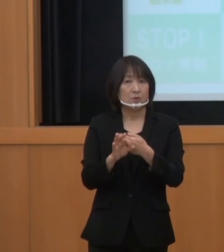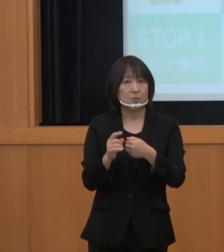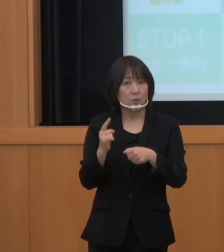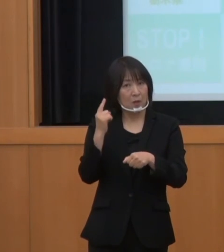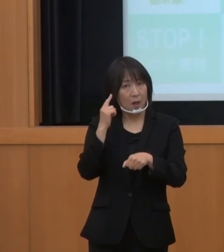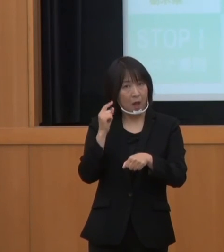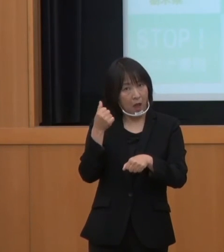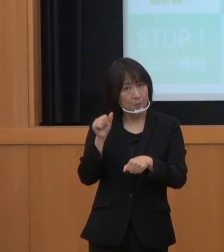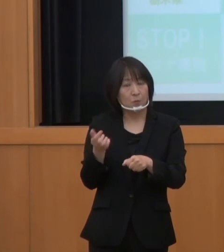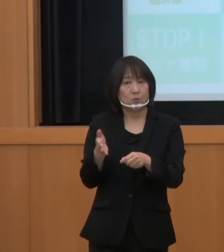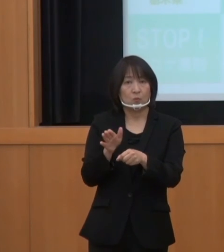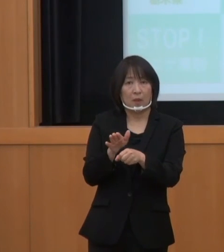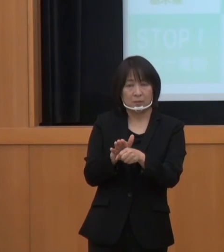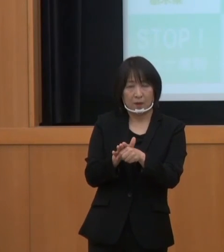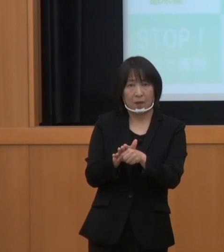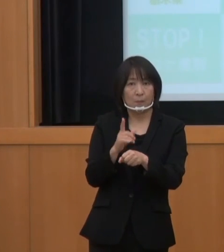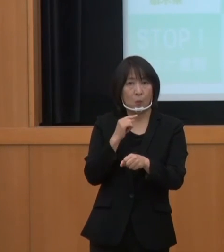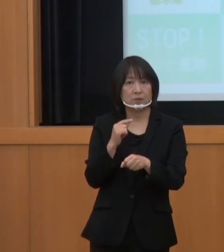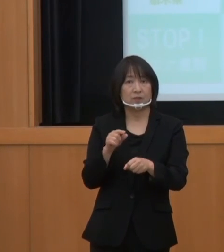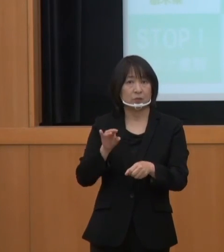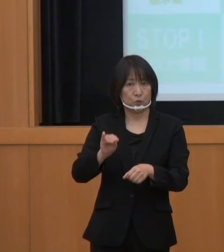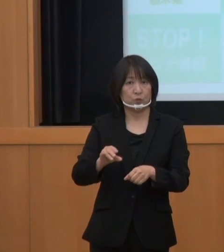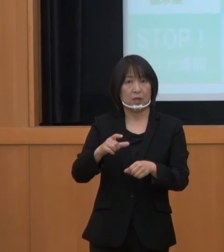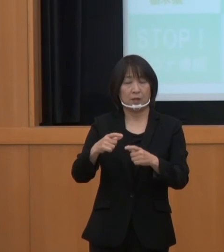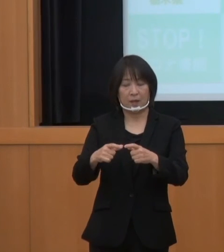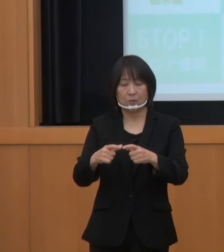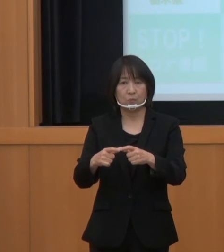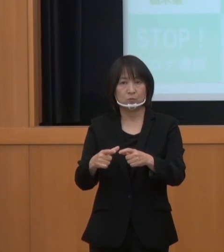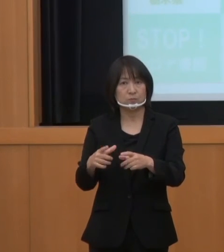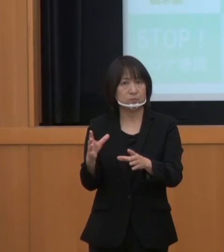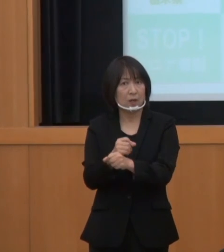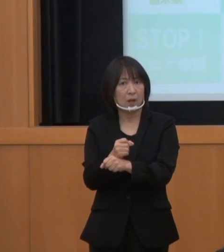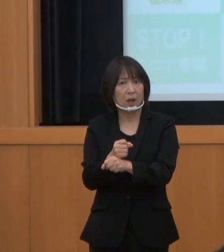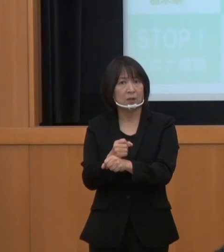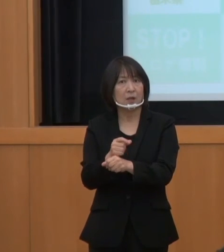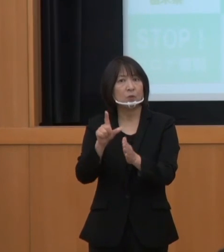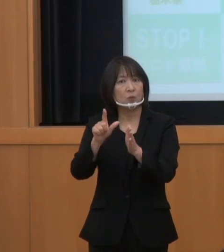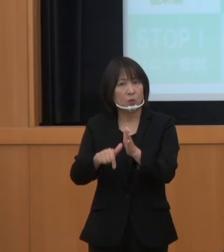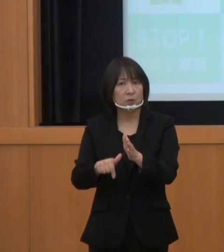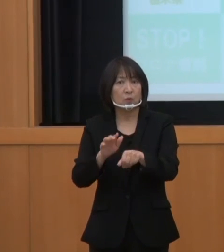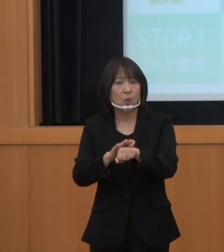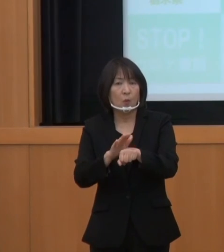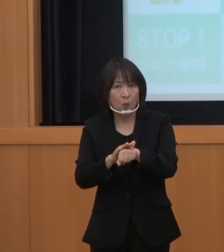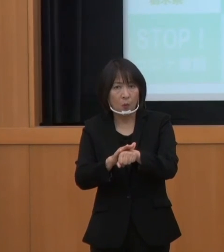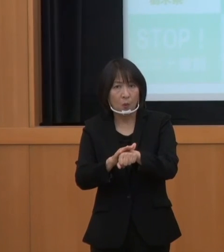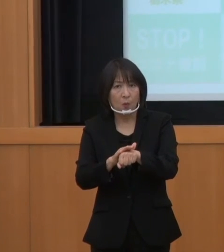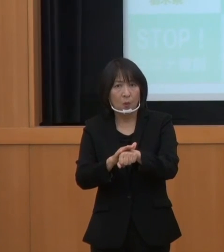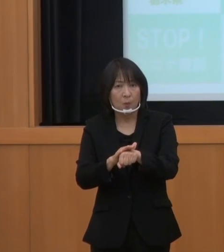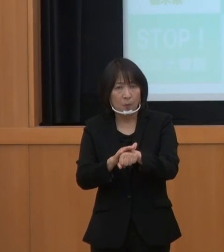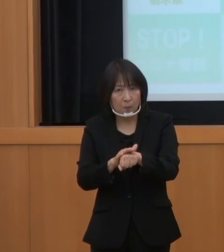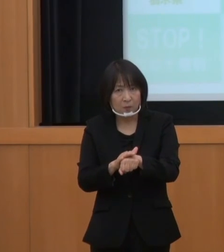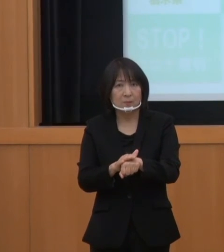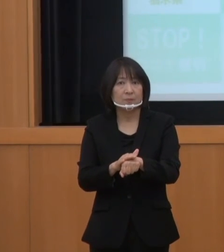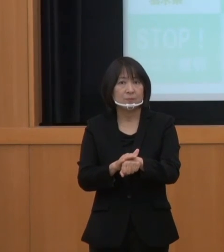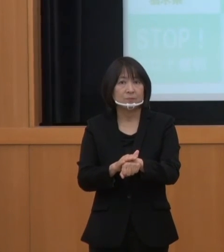駐車券がを紛失した場合の対策、それからせっかくキャッシュレスになっているのに、